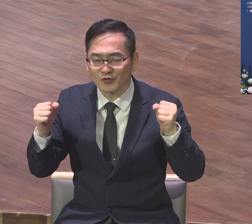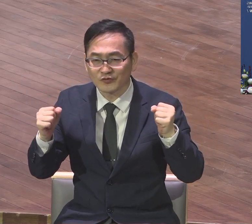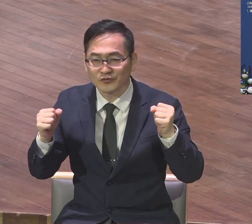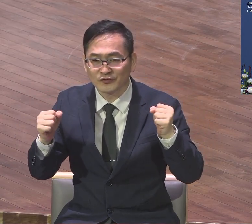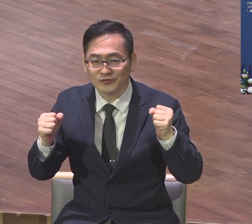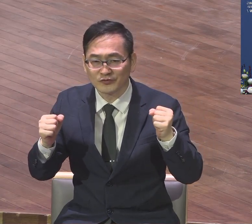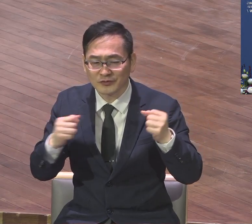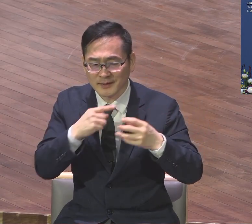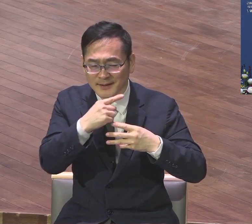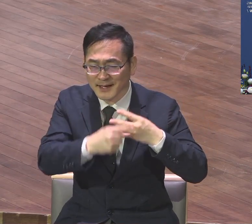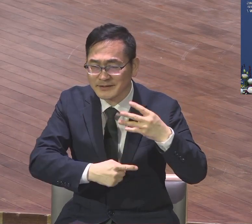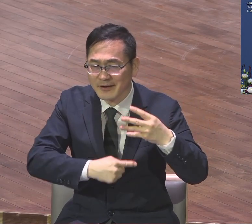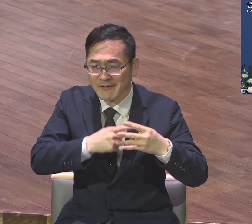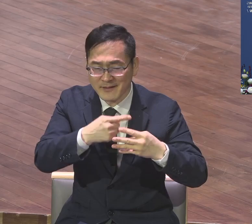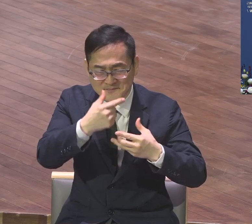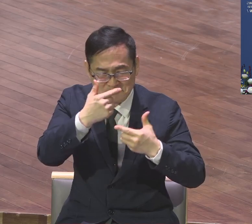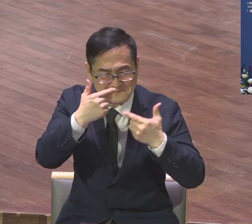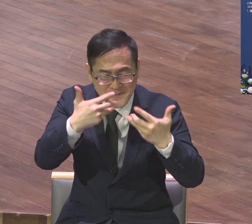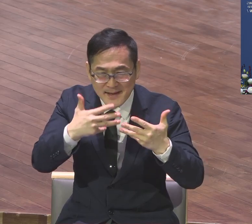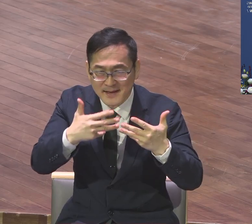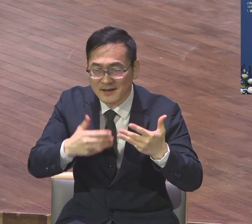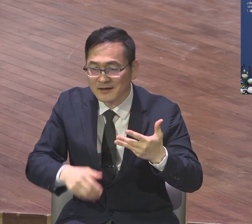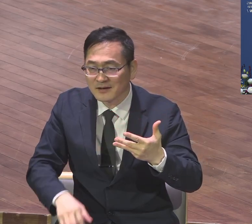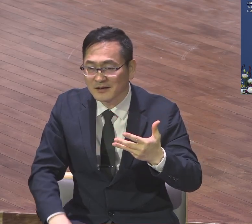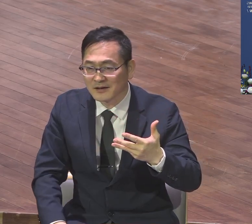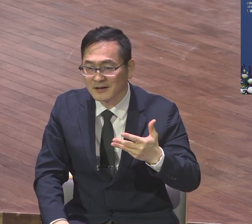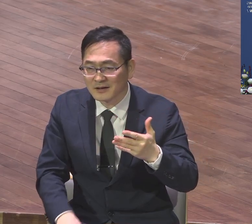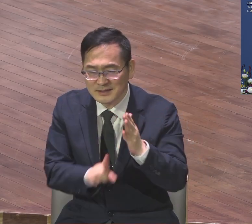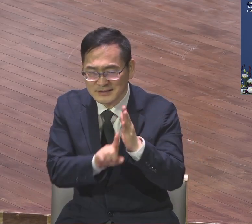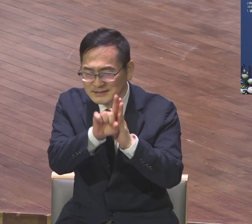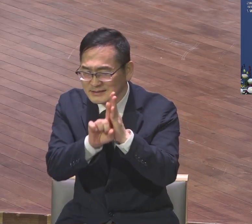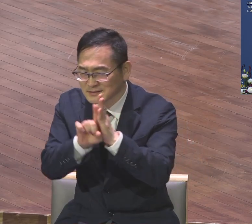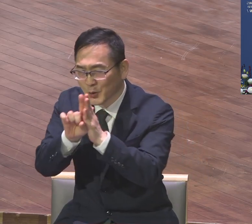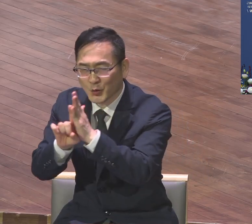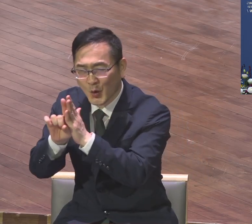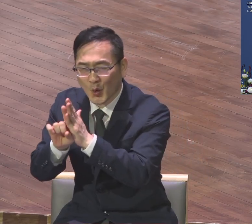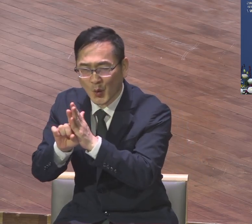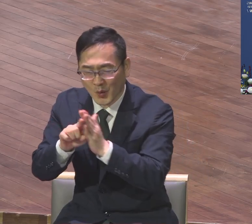곧 겨울, 곧 날씨를 말이죠. 곧 몇 도 맡아가면서